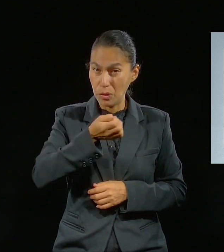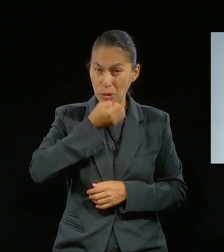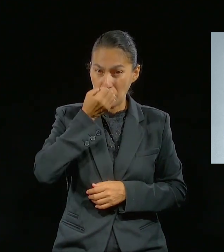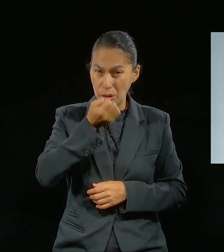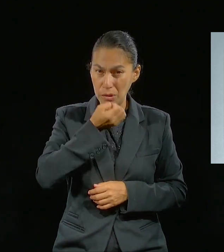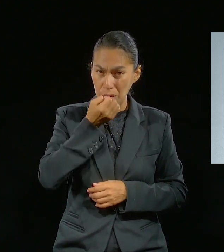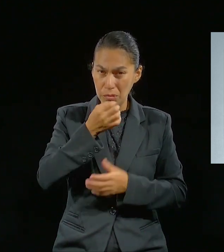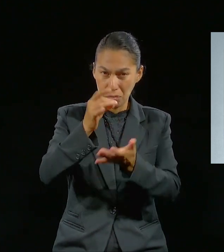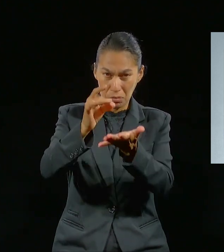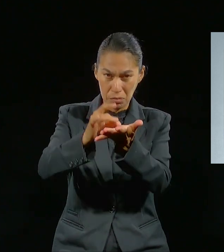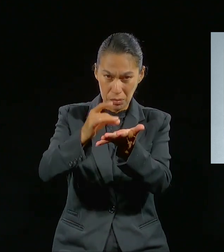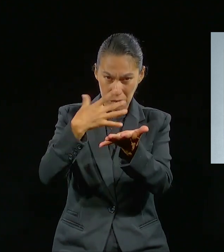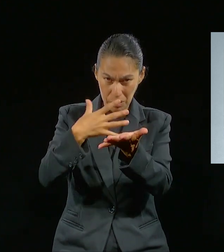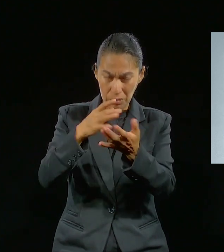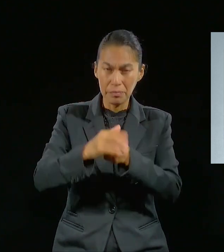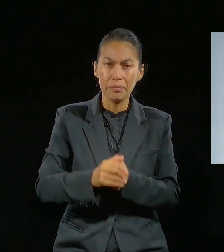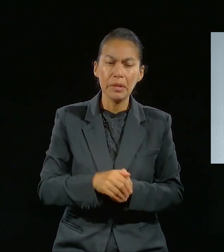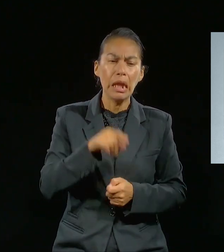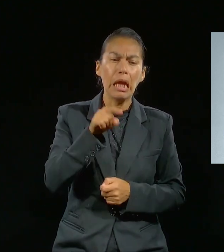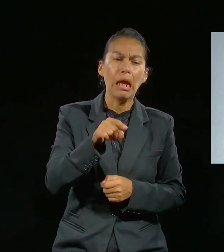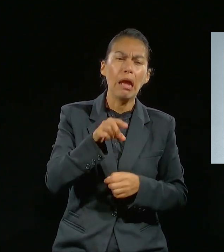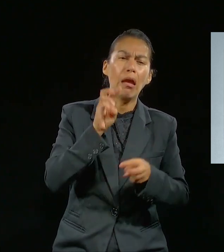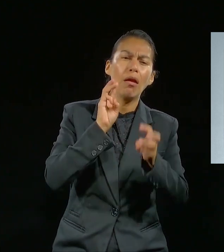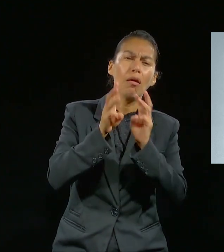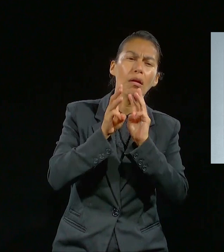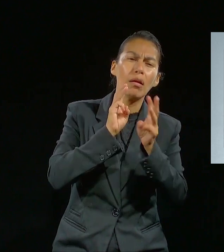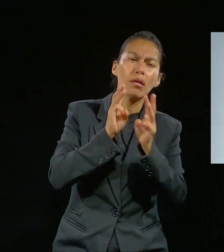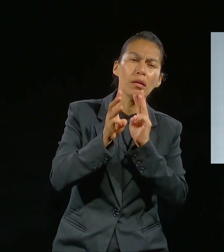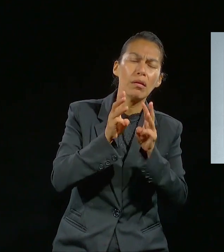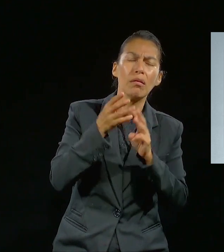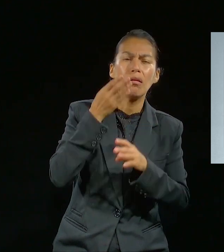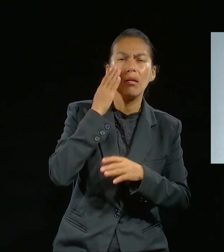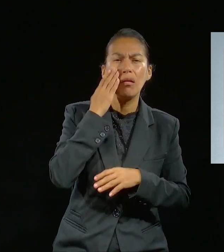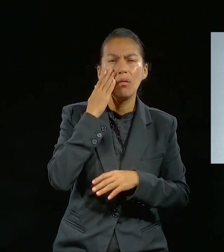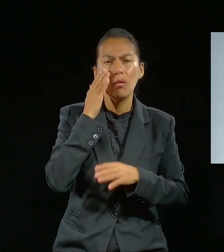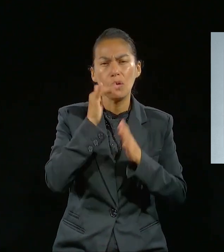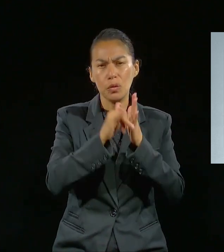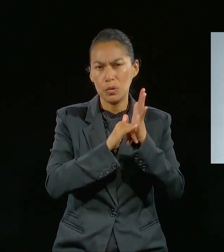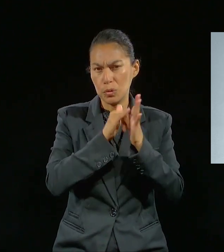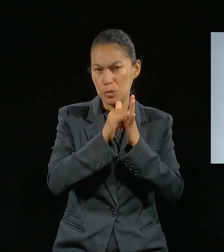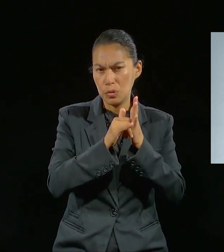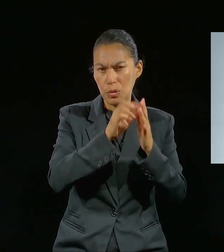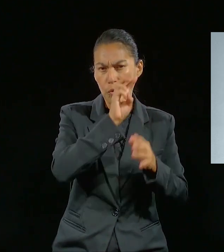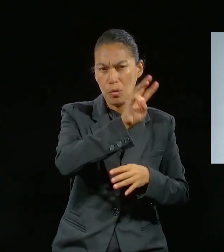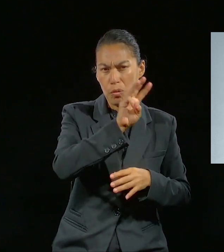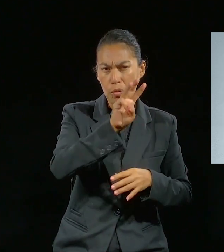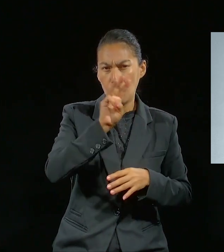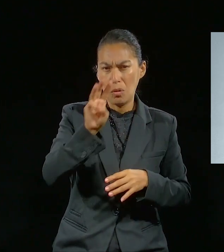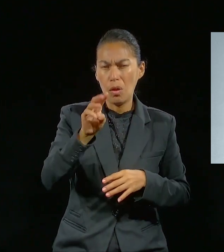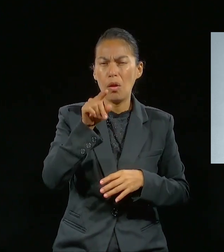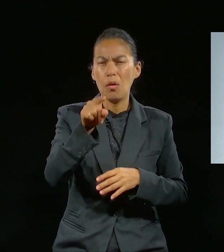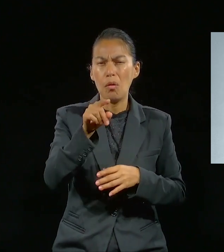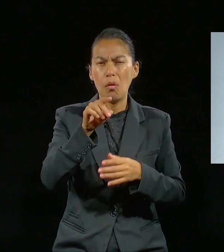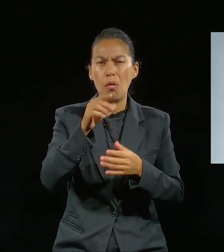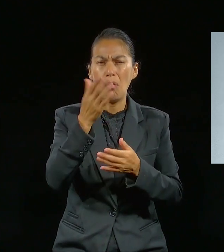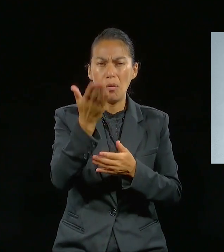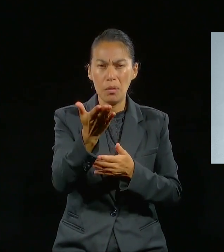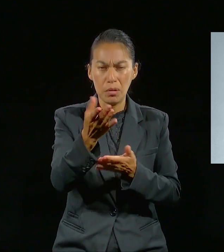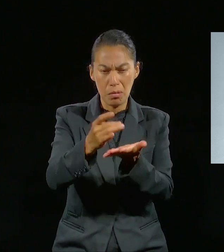un pedido de oración, ponlo en los medios que están pasando en pantalla. Escríbenos